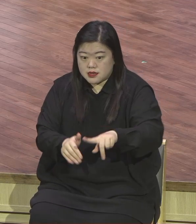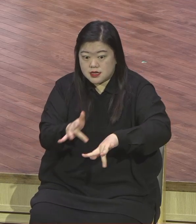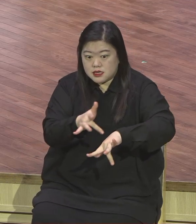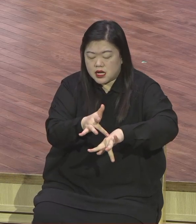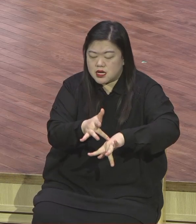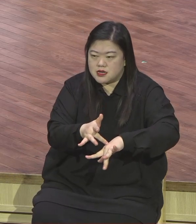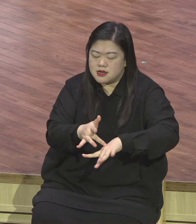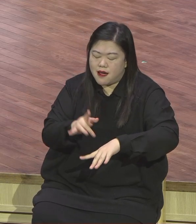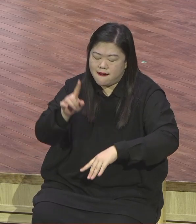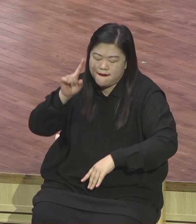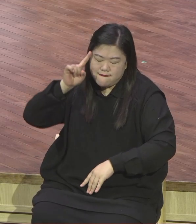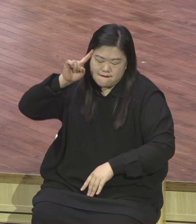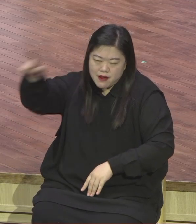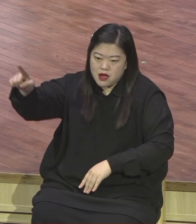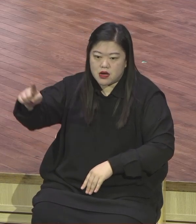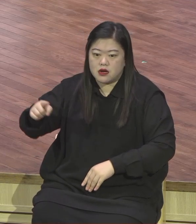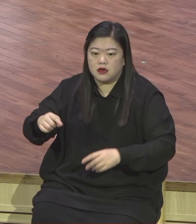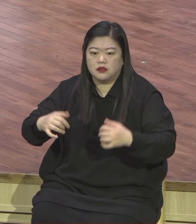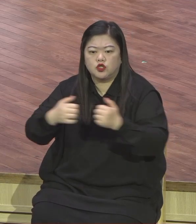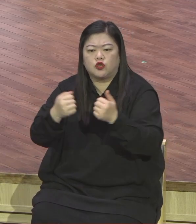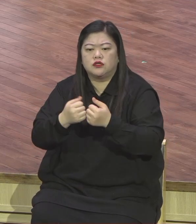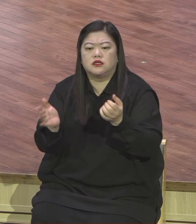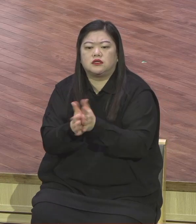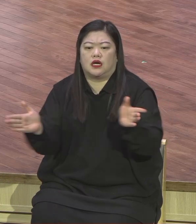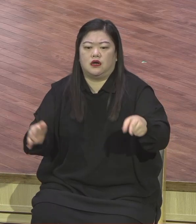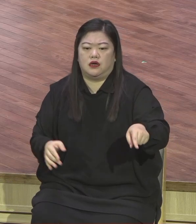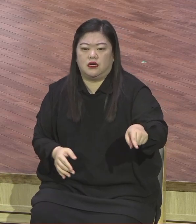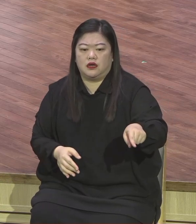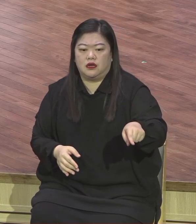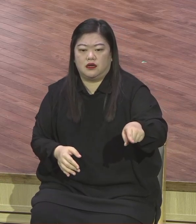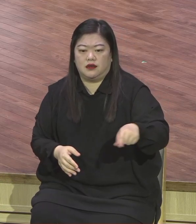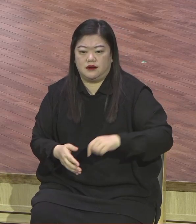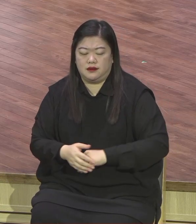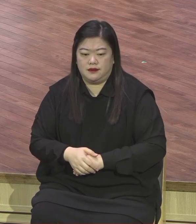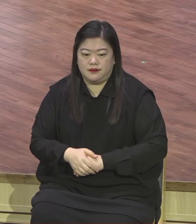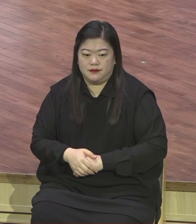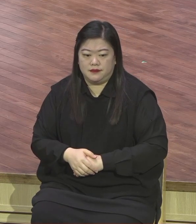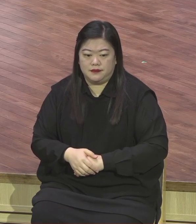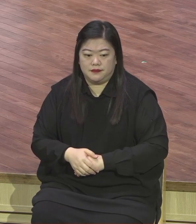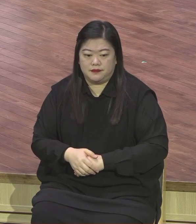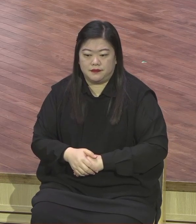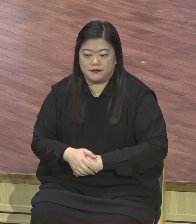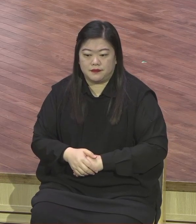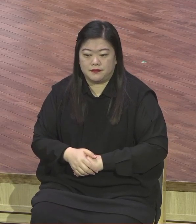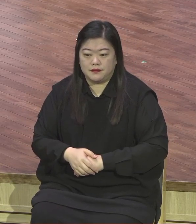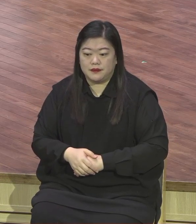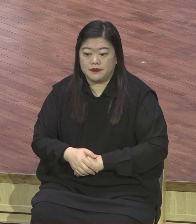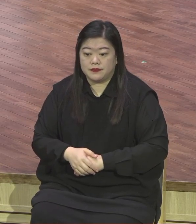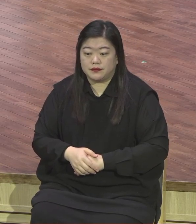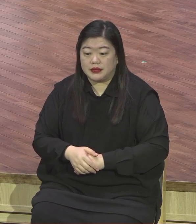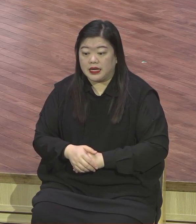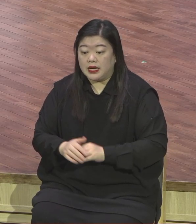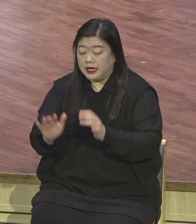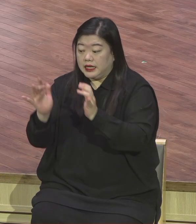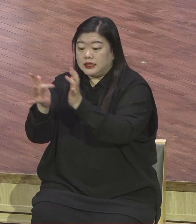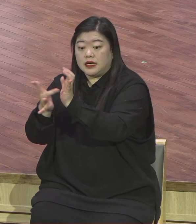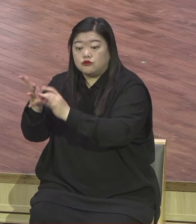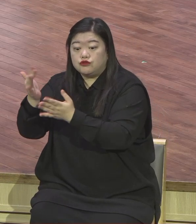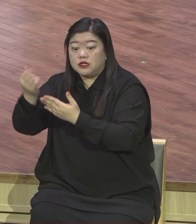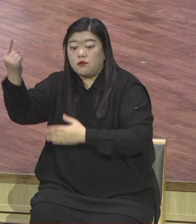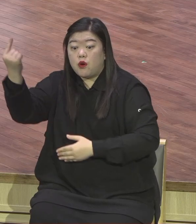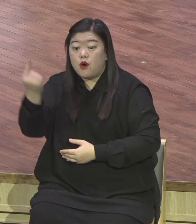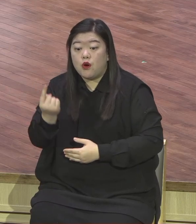아무 문제 없어요. 예수님이 이 땅에 오신 것은 인간적인 평화를 위한 것이